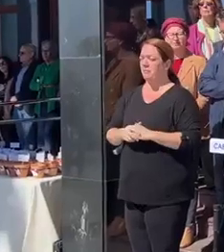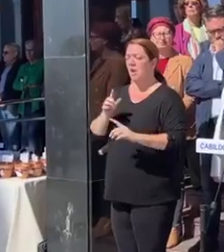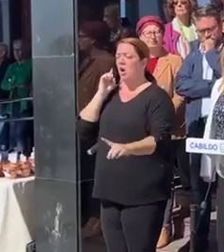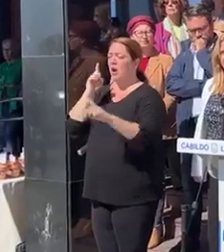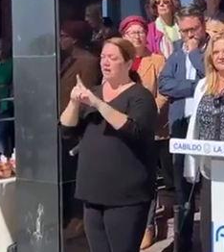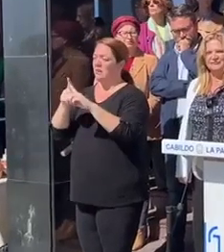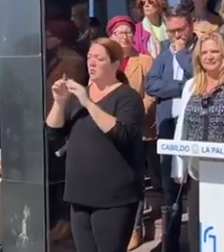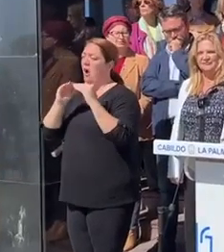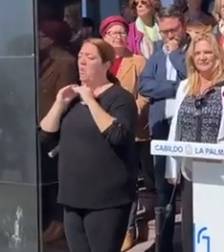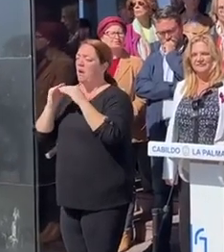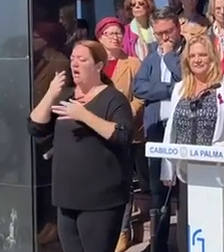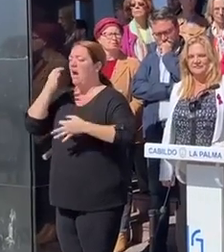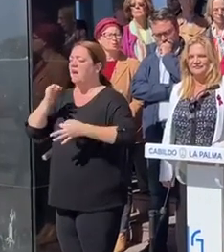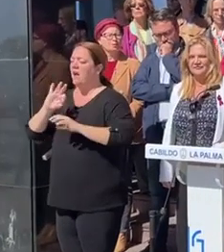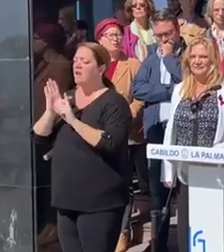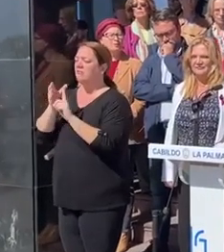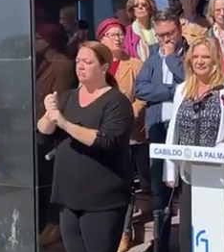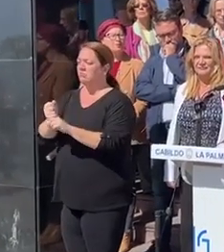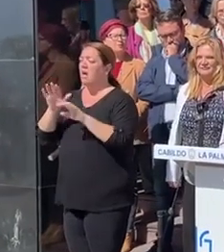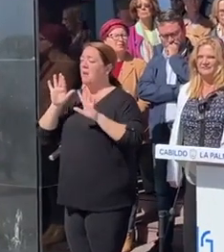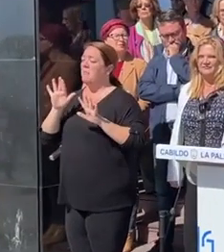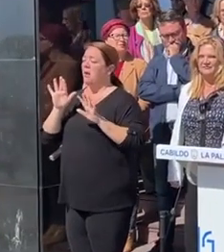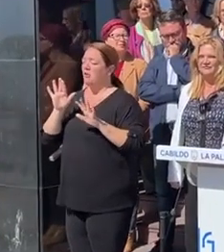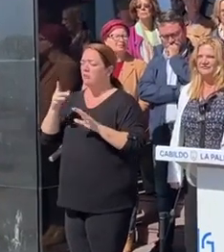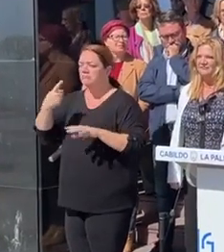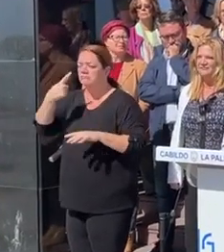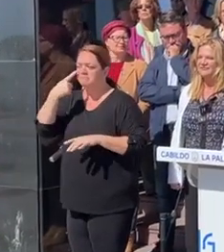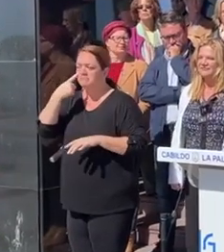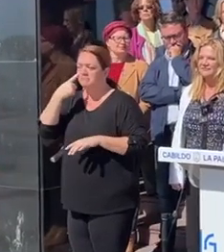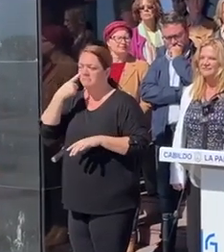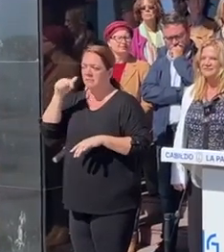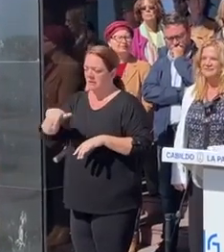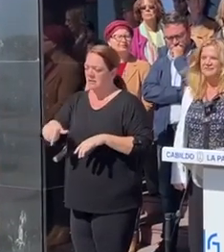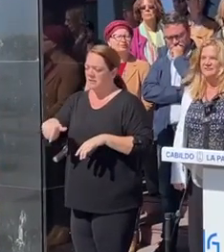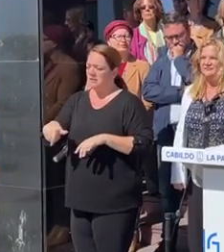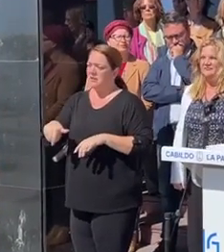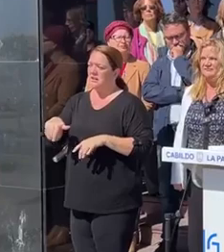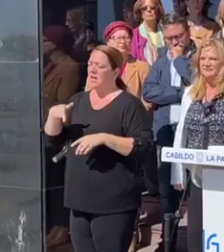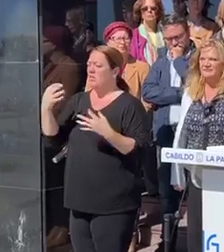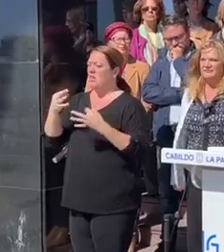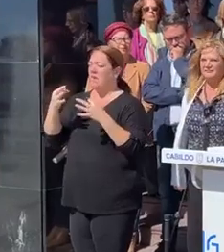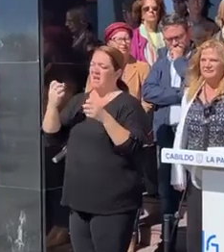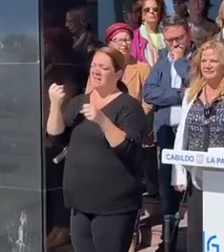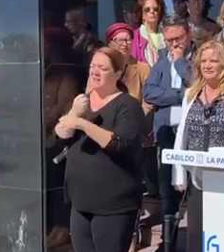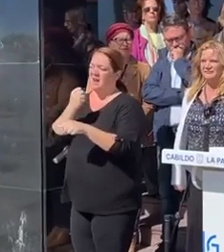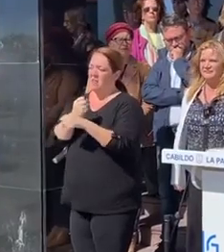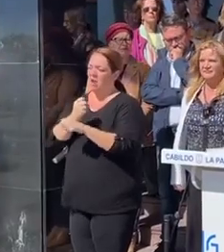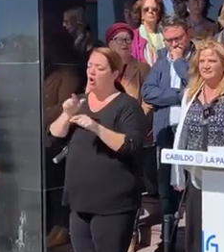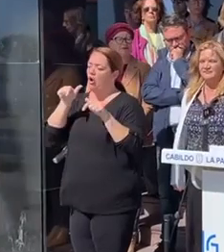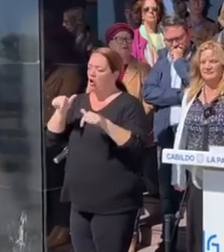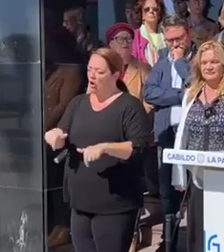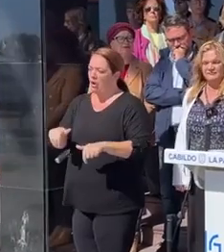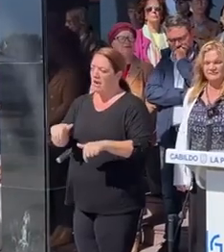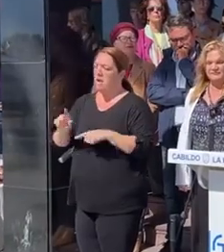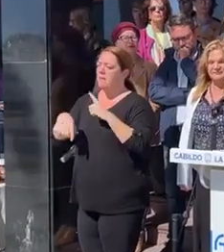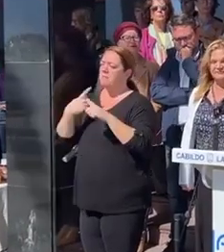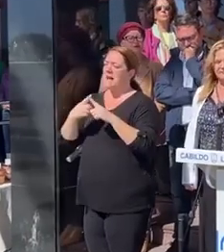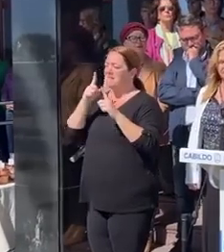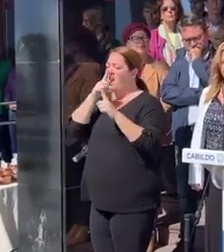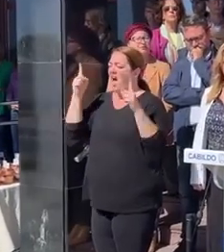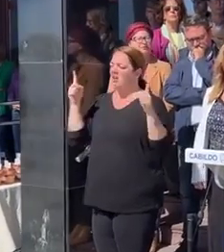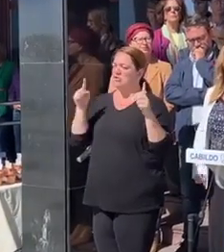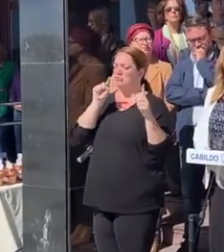alcanzar la igualdad real, pero sin perder de vista que este debe ser un trabajo de hoy y todos los días del